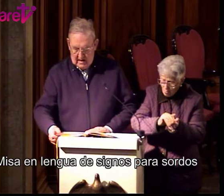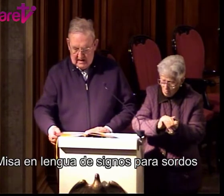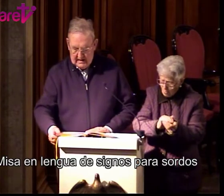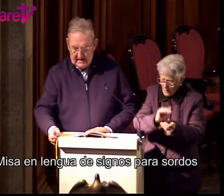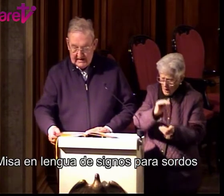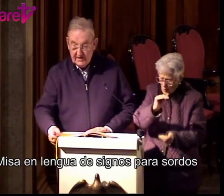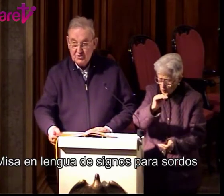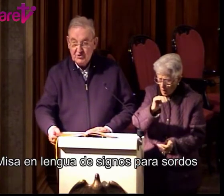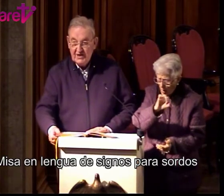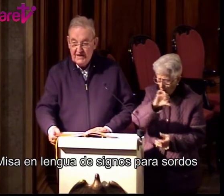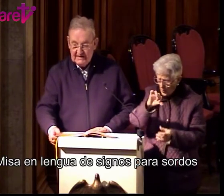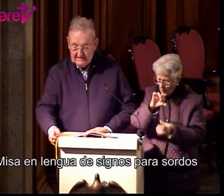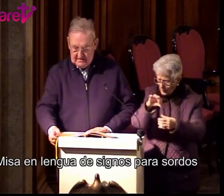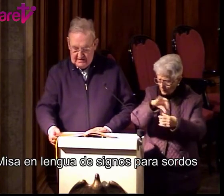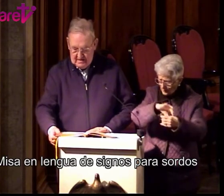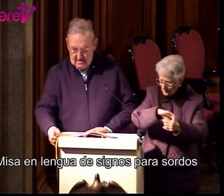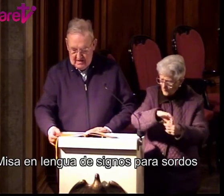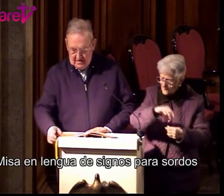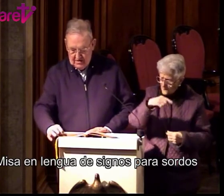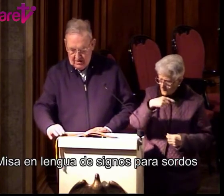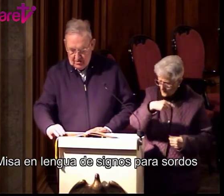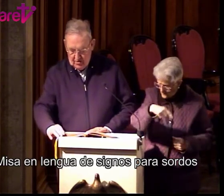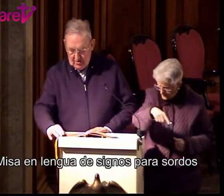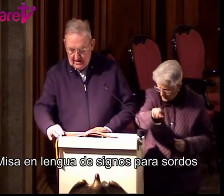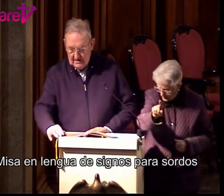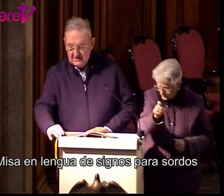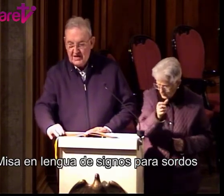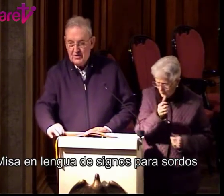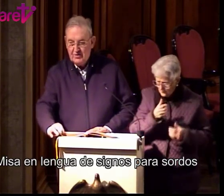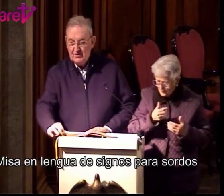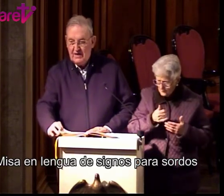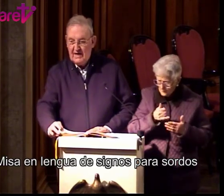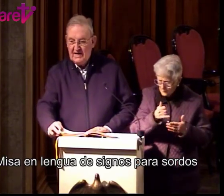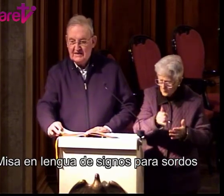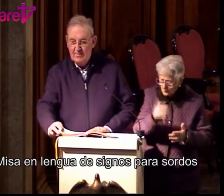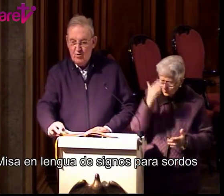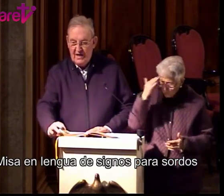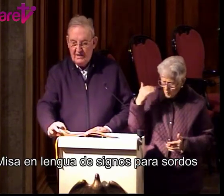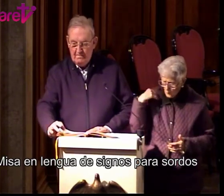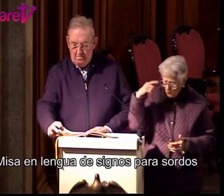En aquellos días dijo el Señor a Samuel: